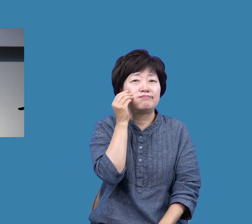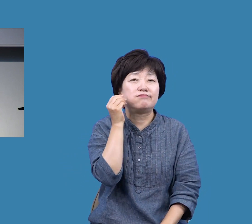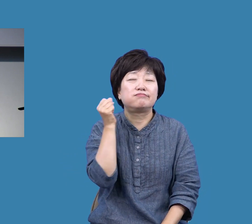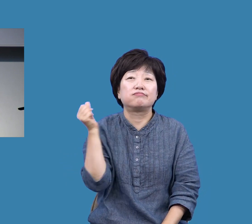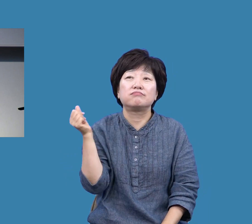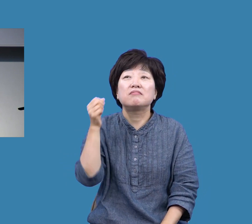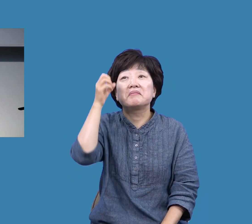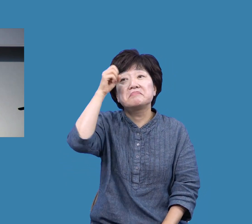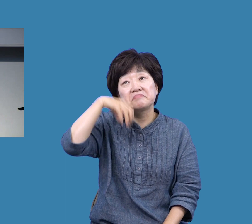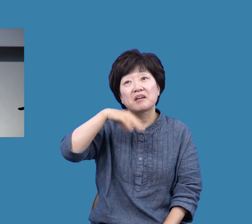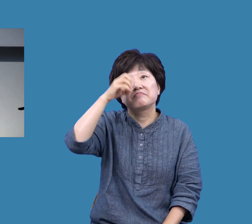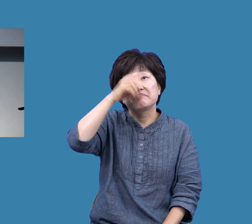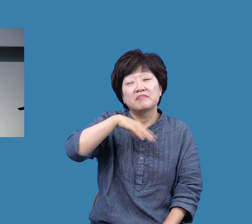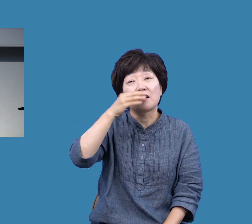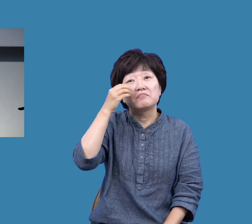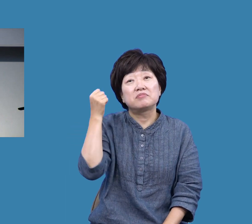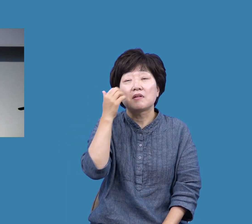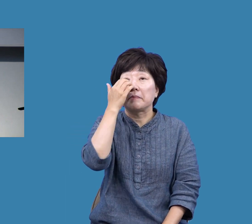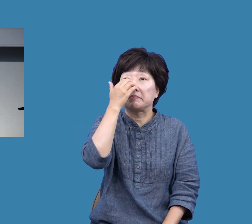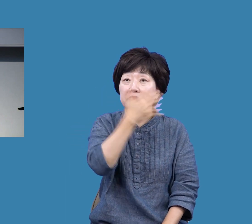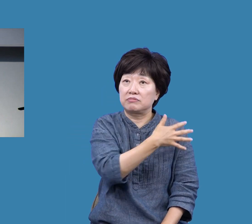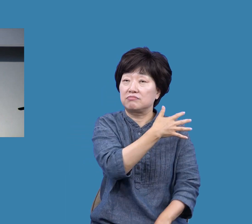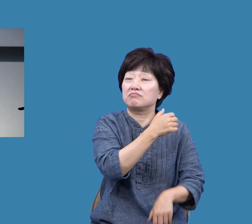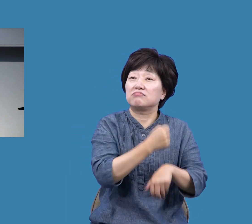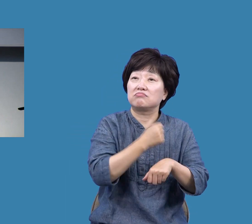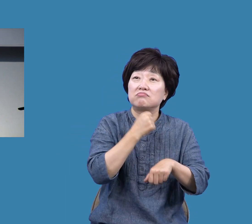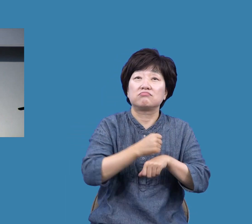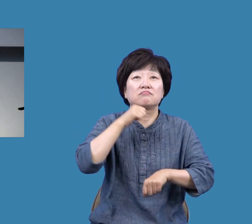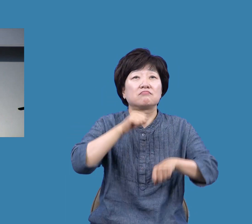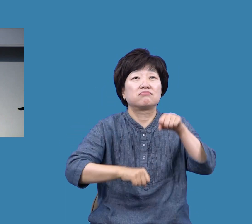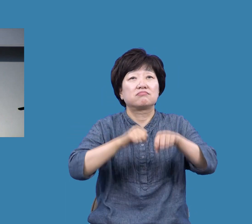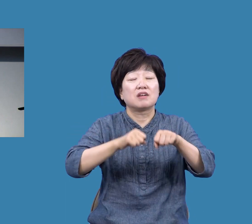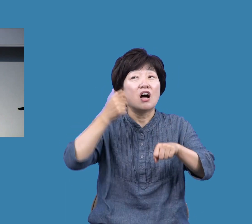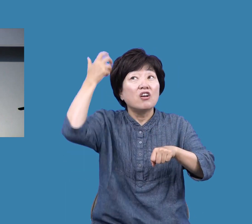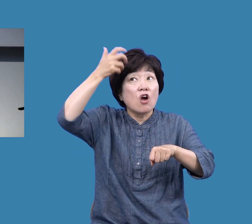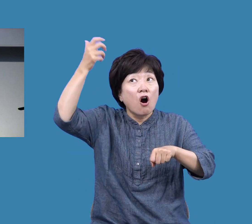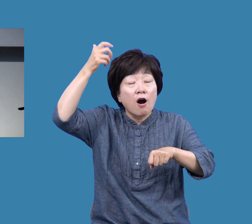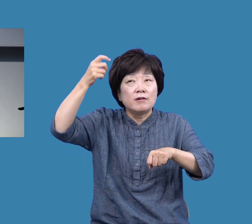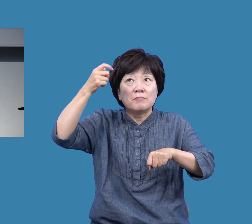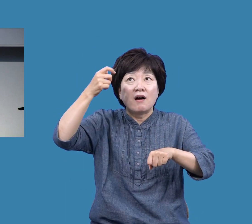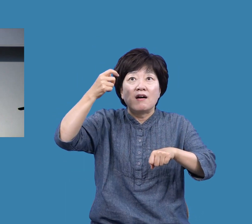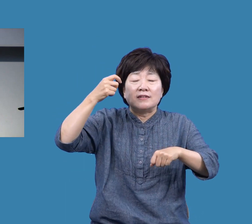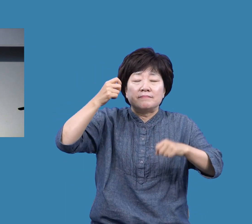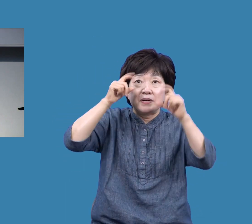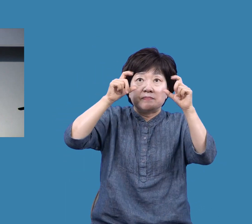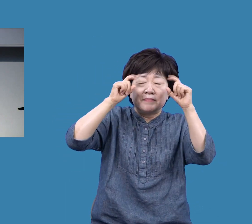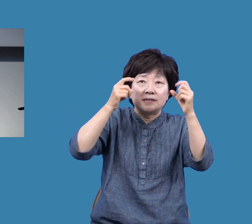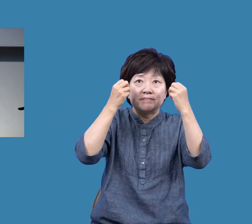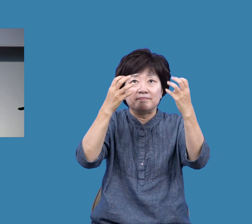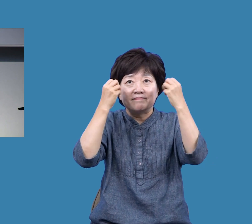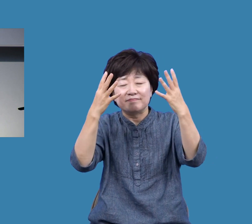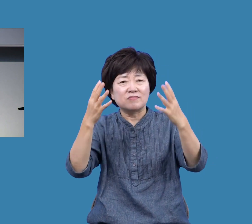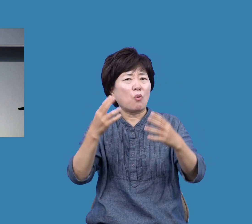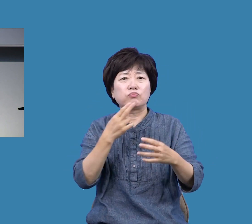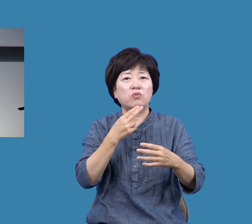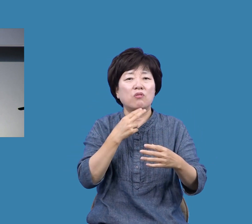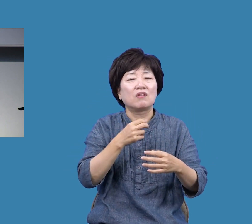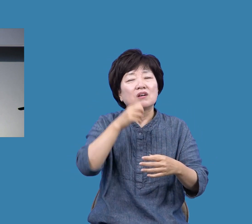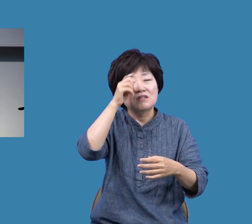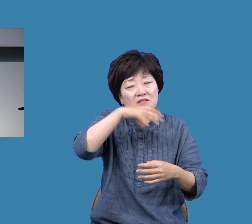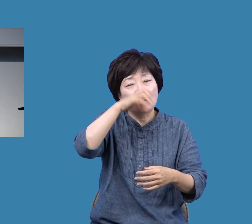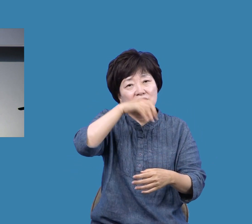익숙해져서 아무런 영적인 이게 없는데 그냥 움직여지는 거. 그게 종교입니다. 종교. 익숙함은 우리에게